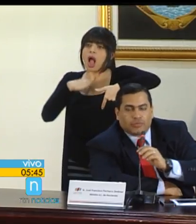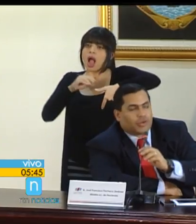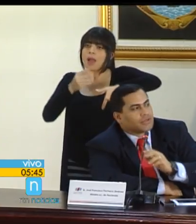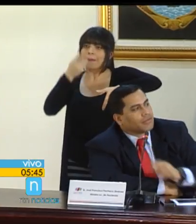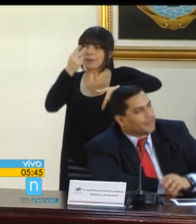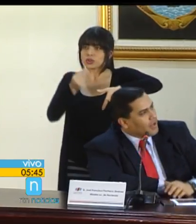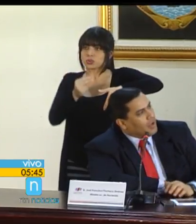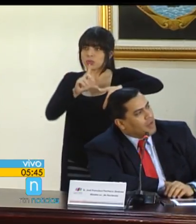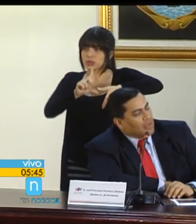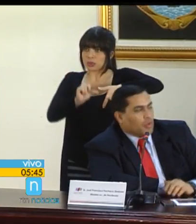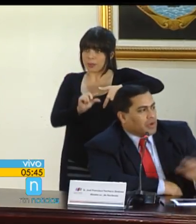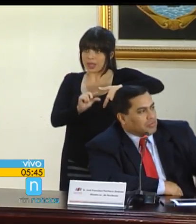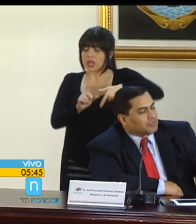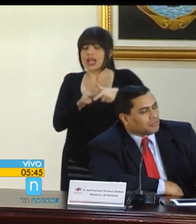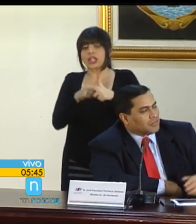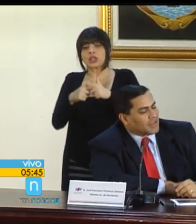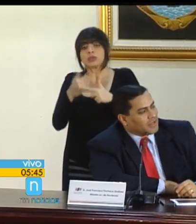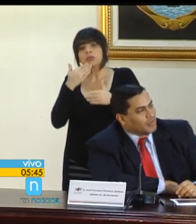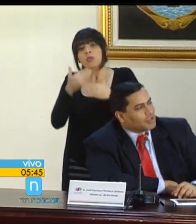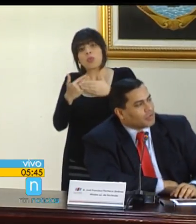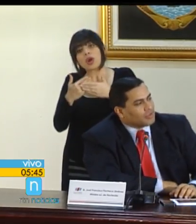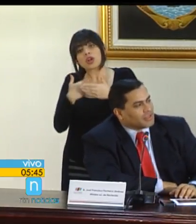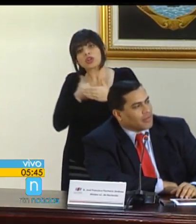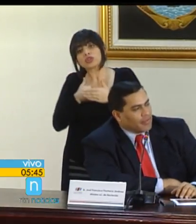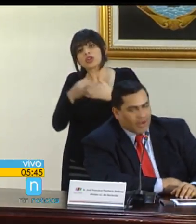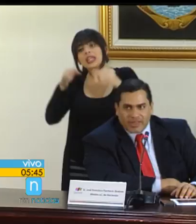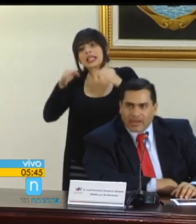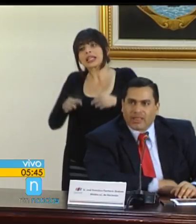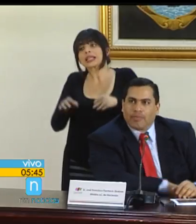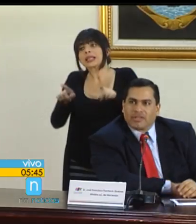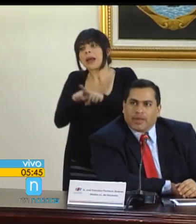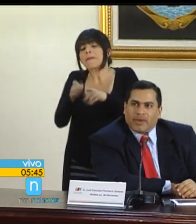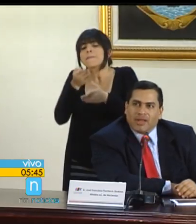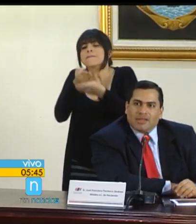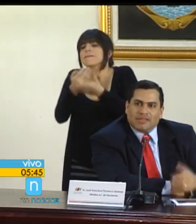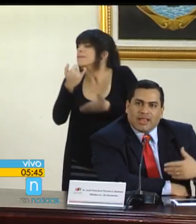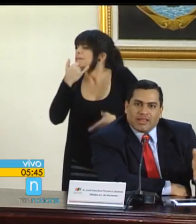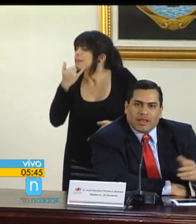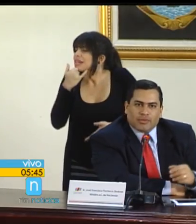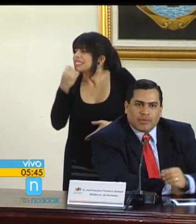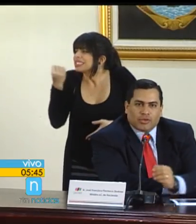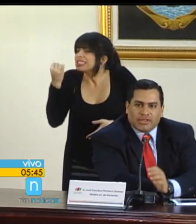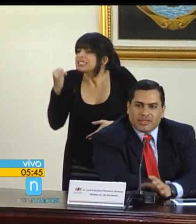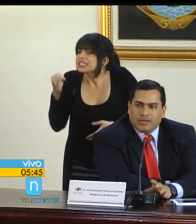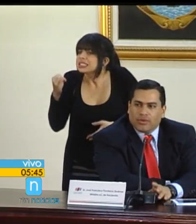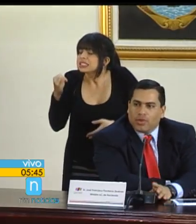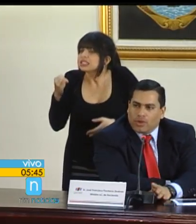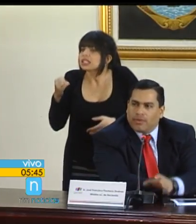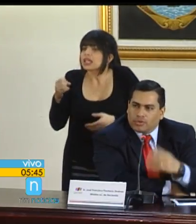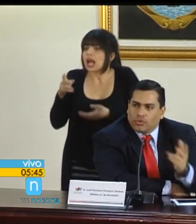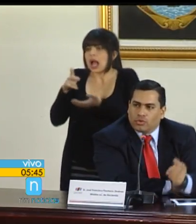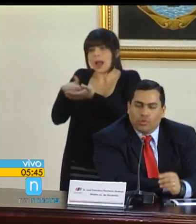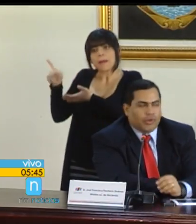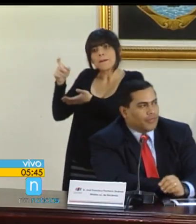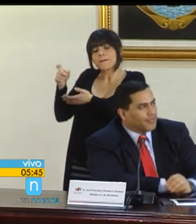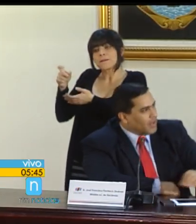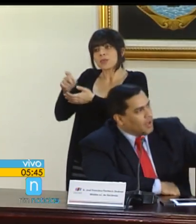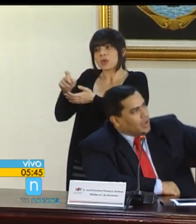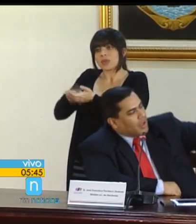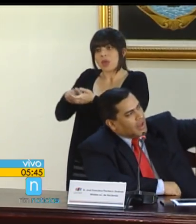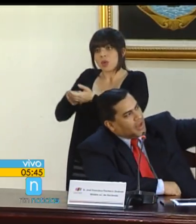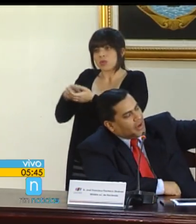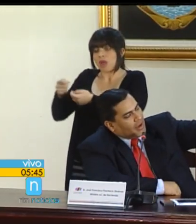ese presupuesto. Pero bueno, decidimos entonces también plantear qué pasaba si le quitábamos amortización y jugábamos con otro